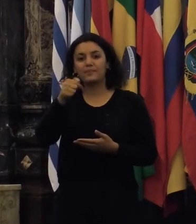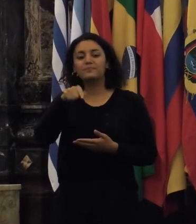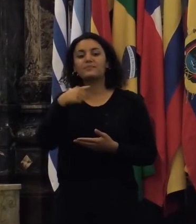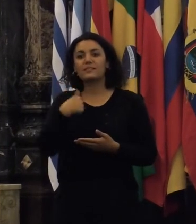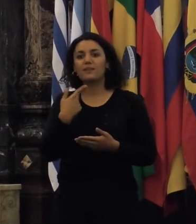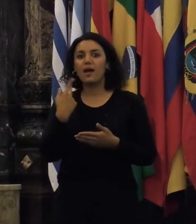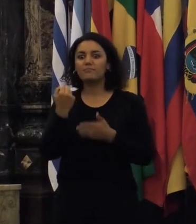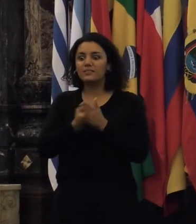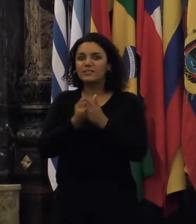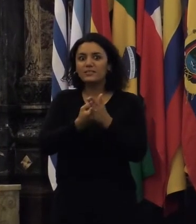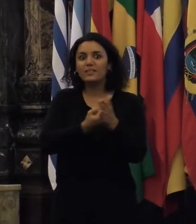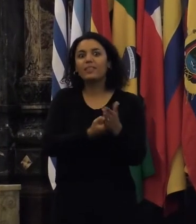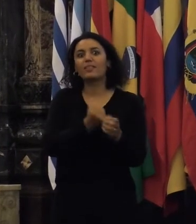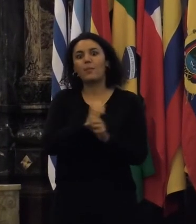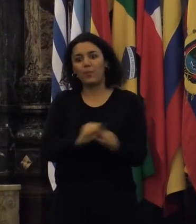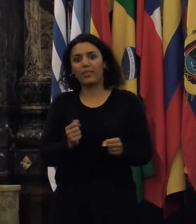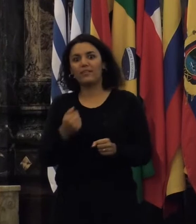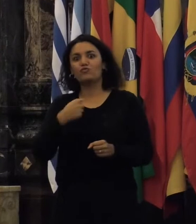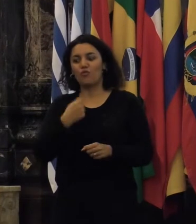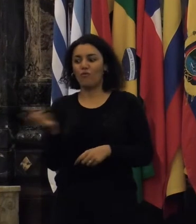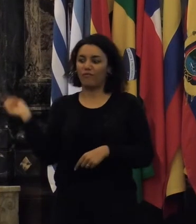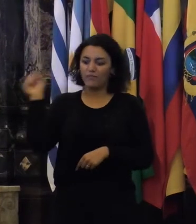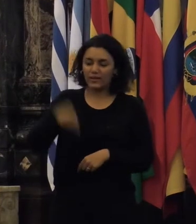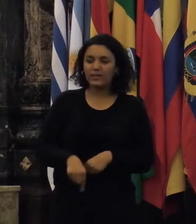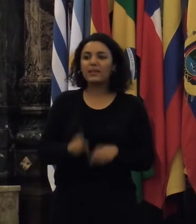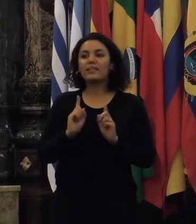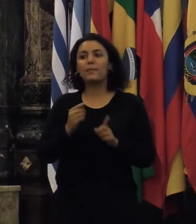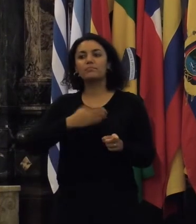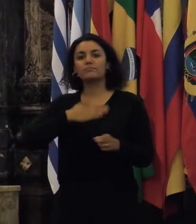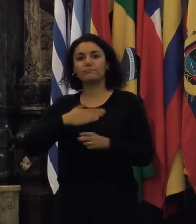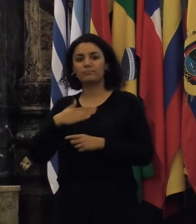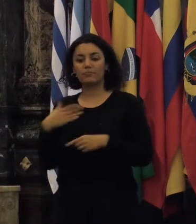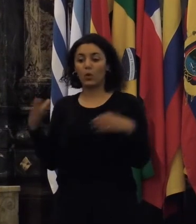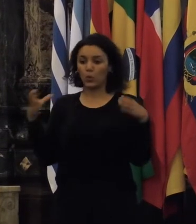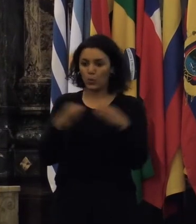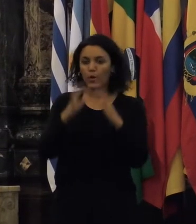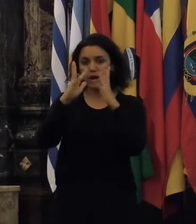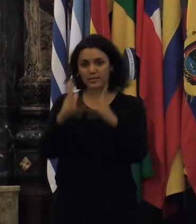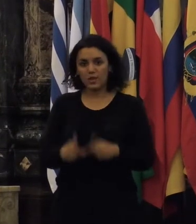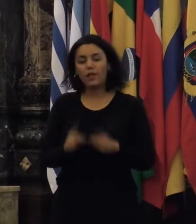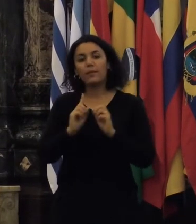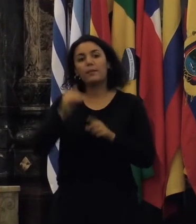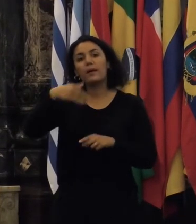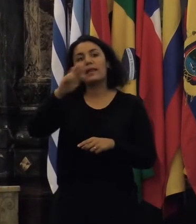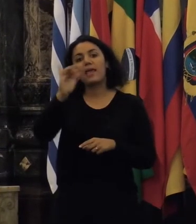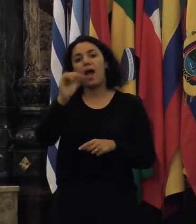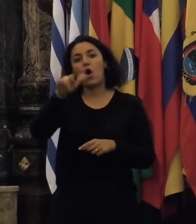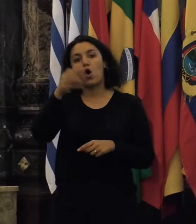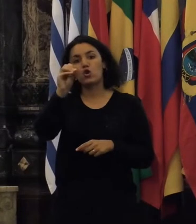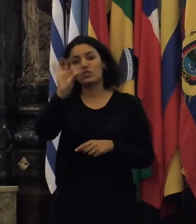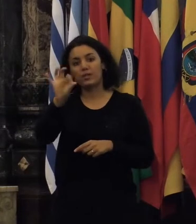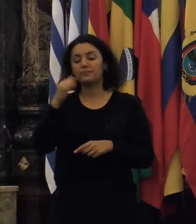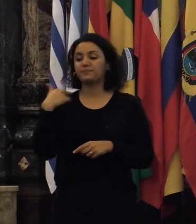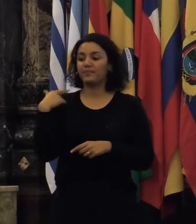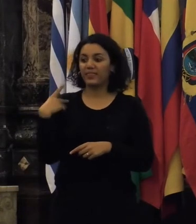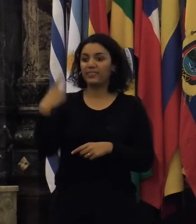insistencia para que pudiera estar en este lugar, pero a todos la calidez, al comité organizador, a María José, la decana, a todo el